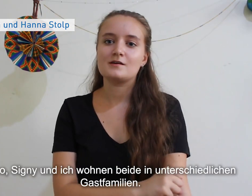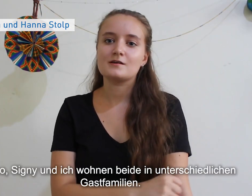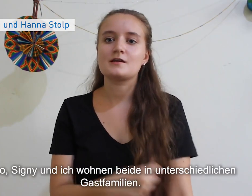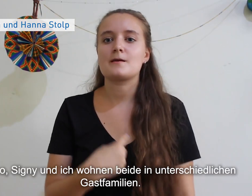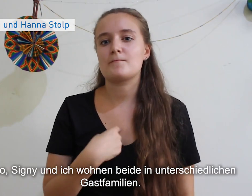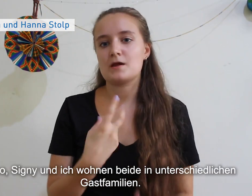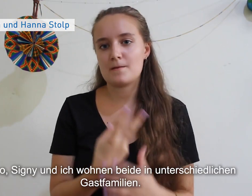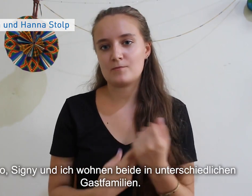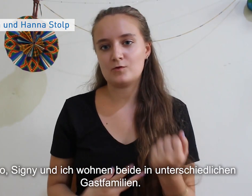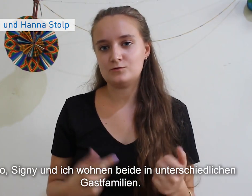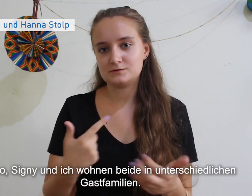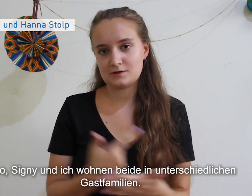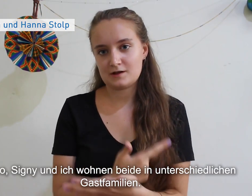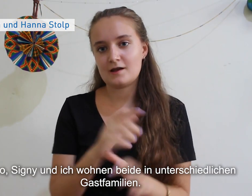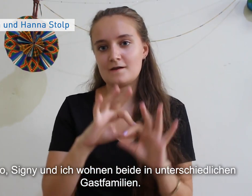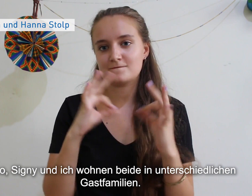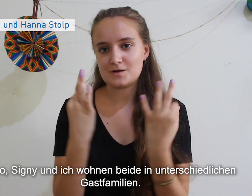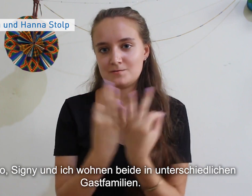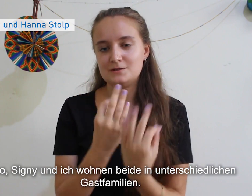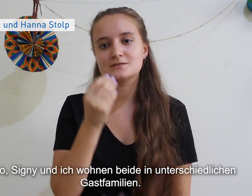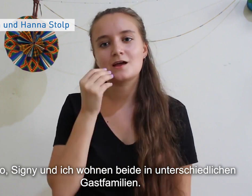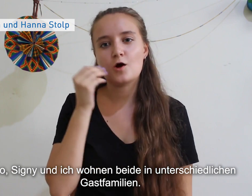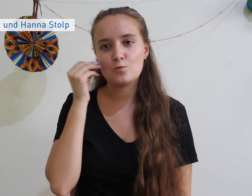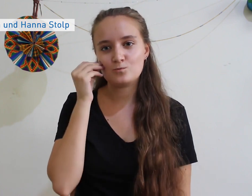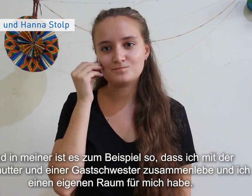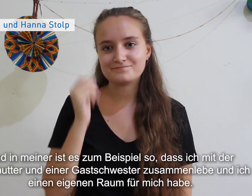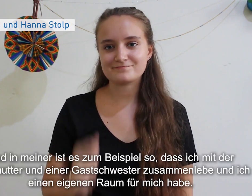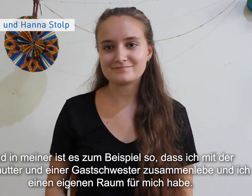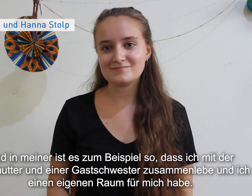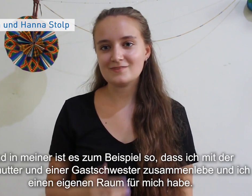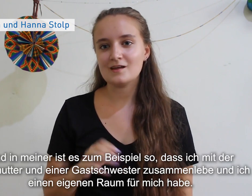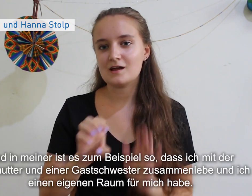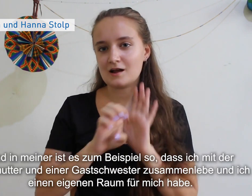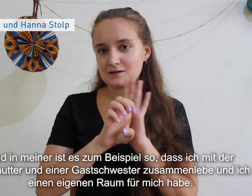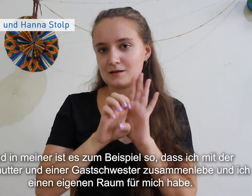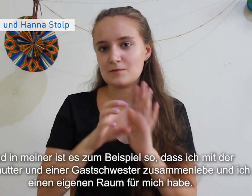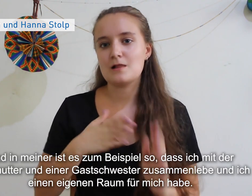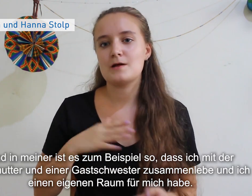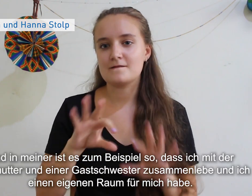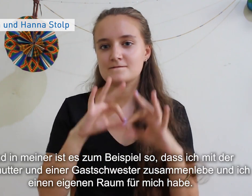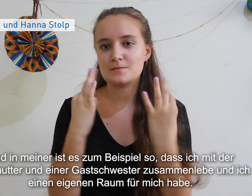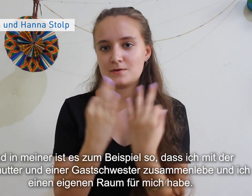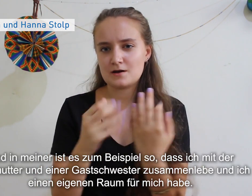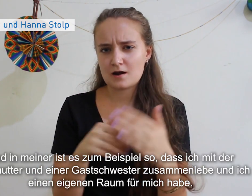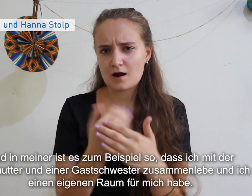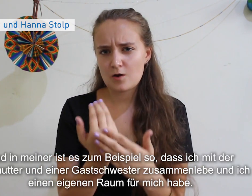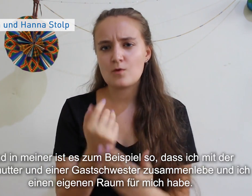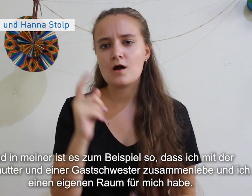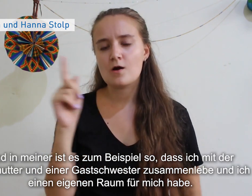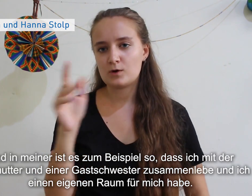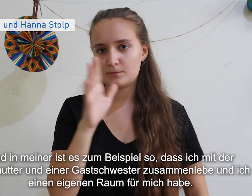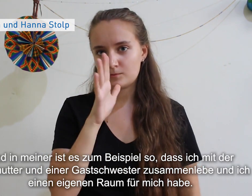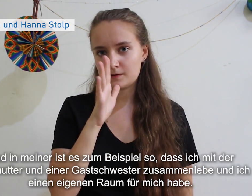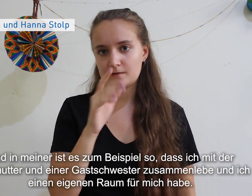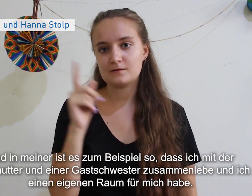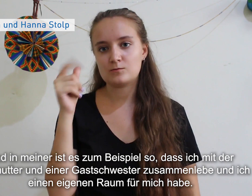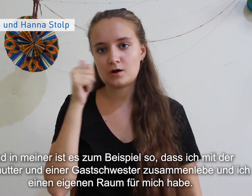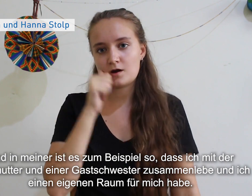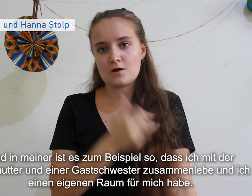Also Signe und ich, wohnen bei den unterschiedlichen Gastfamilien. Und in meiner ist es zum Beispiel so, dass ich mit der Gastmutter und einer Gastspresse zusammenlebe